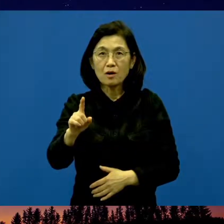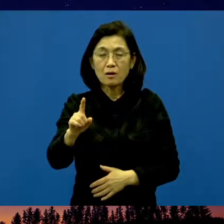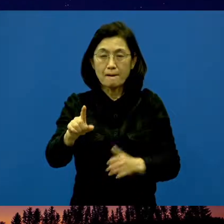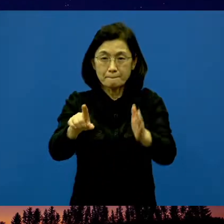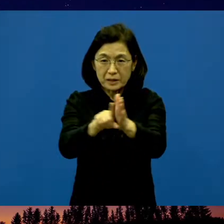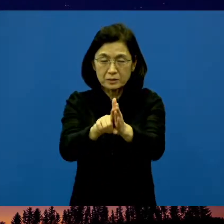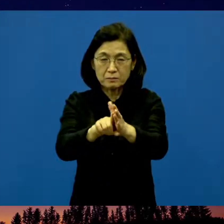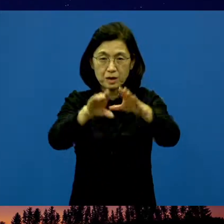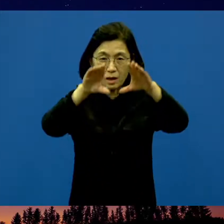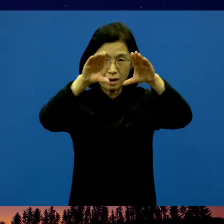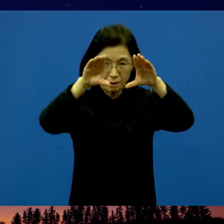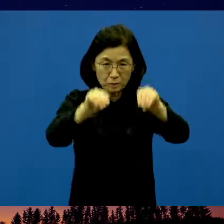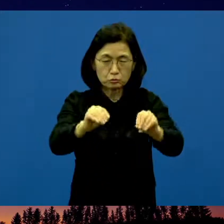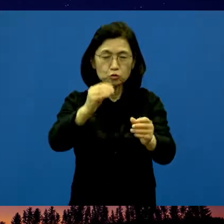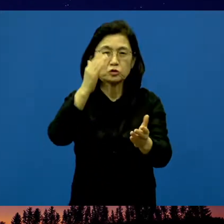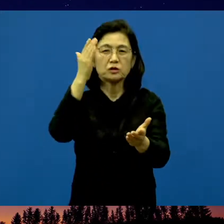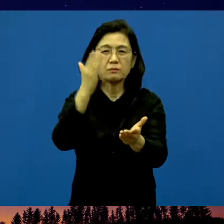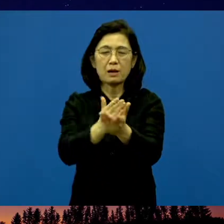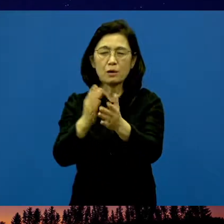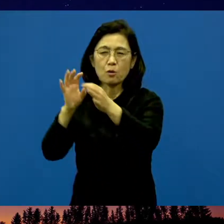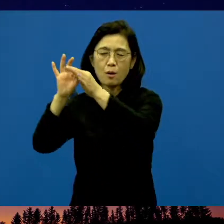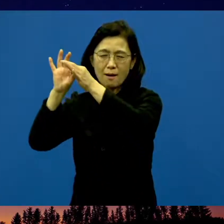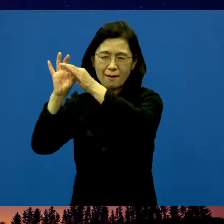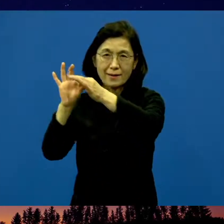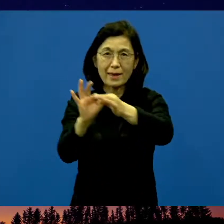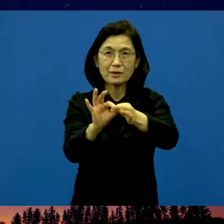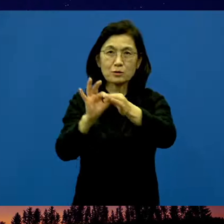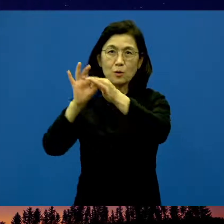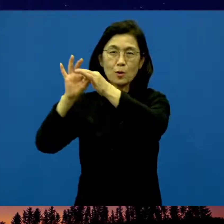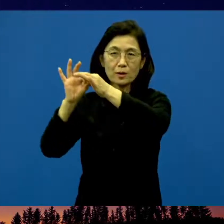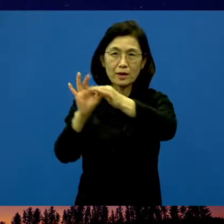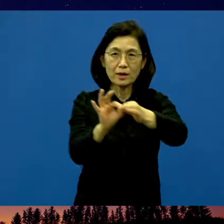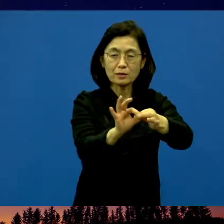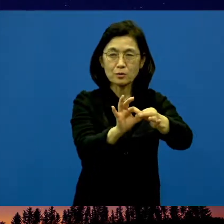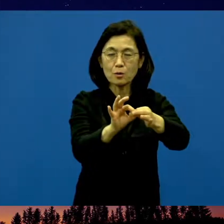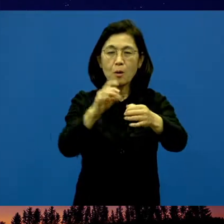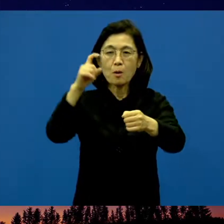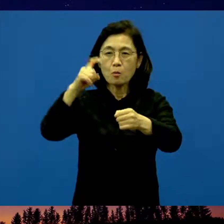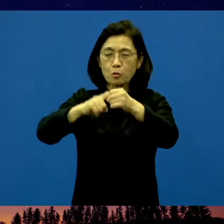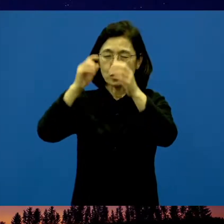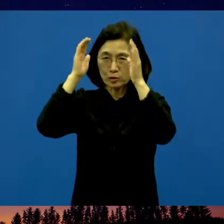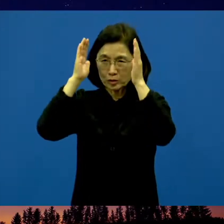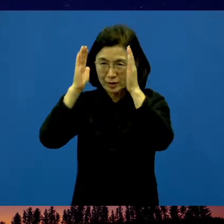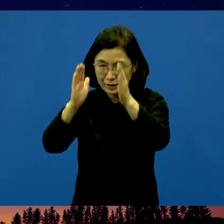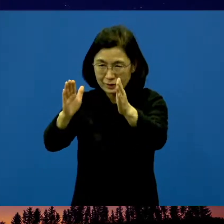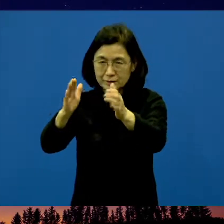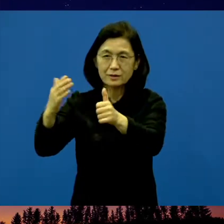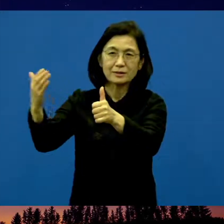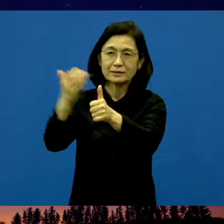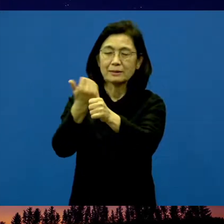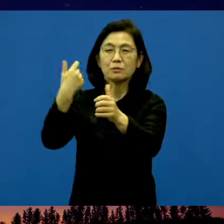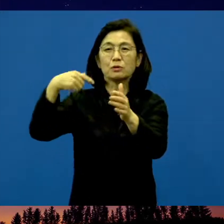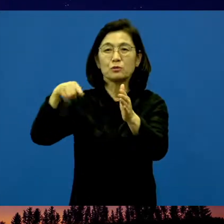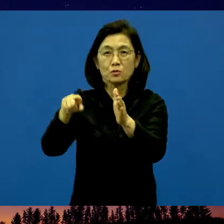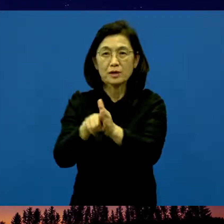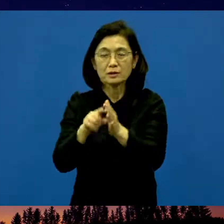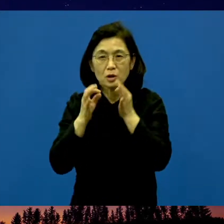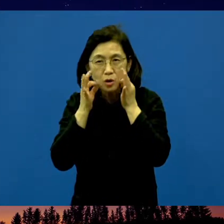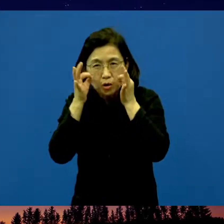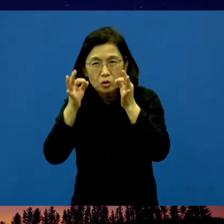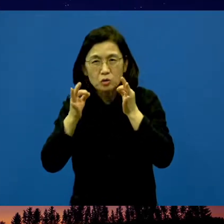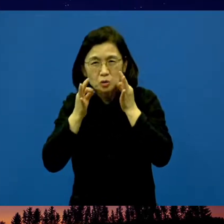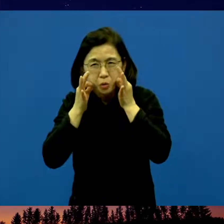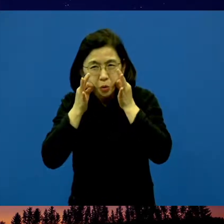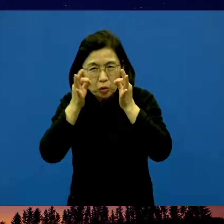있지 않고 그런 계속 그것을 잡으려고 달려갔다는 거예요. 예. 이것은 뭘까요? 자신의 삶에